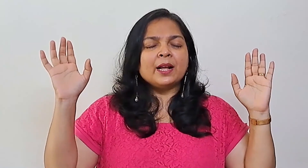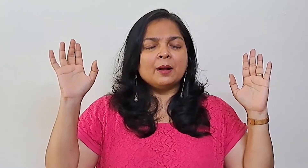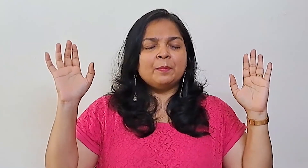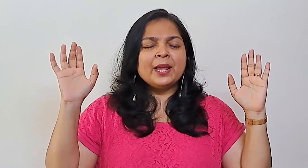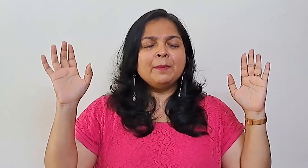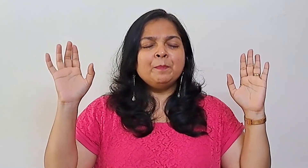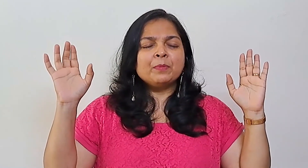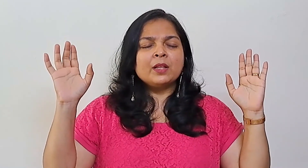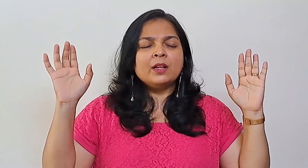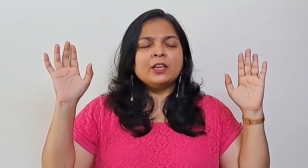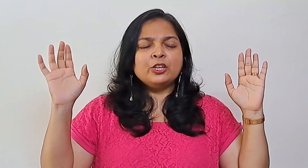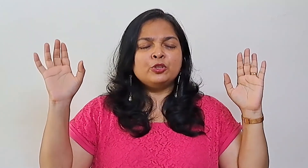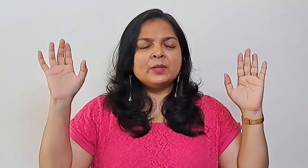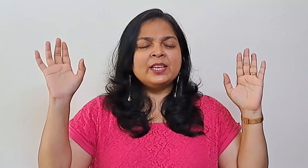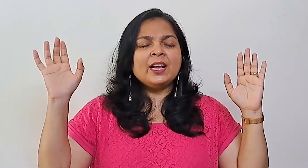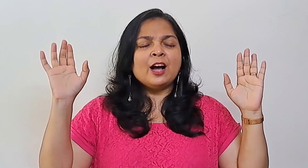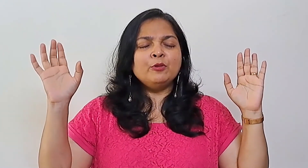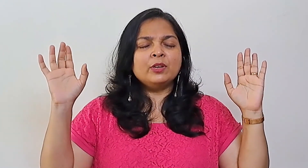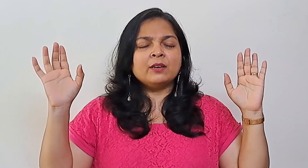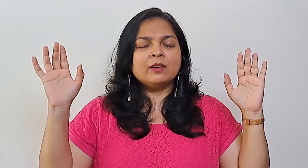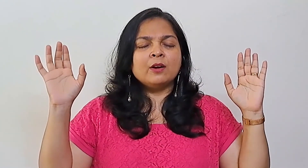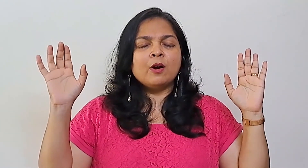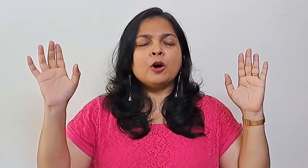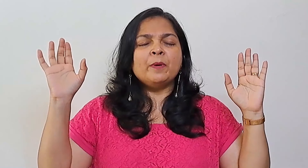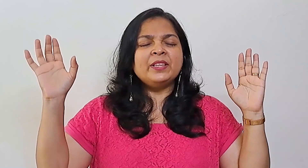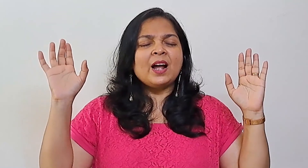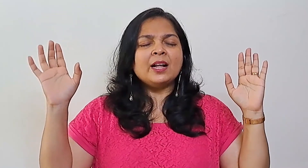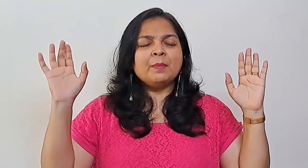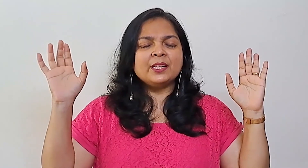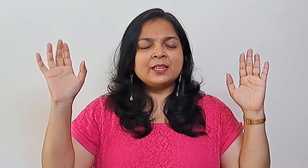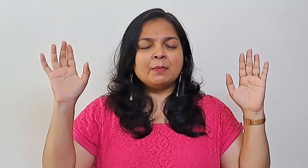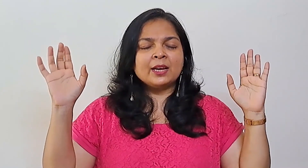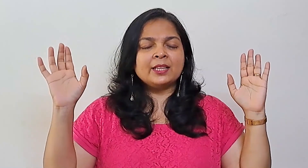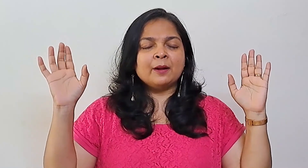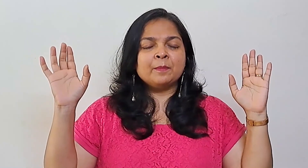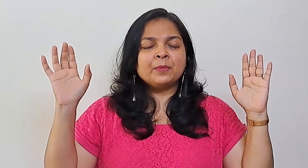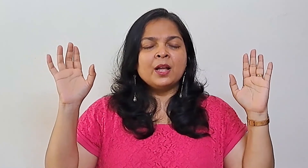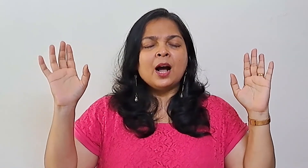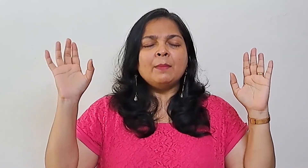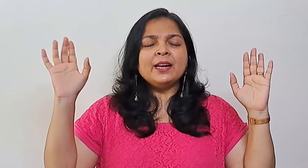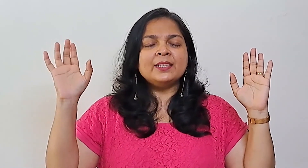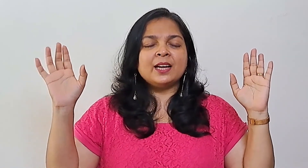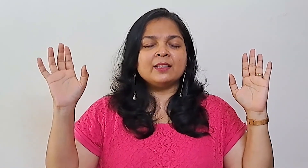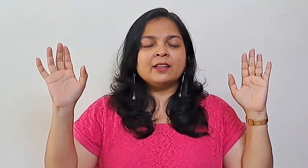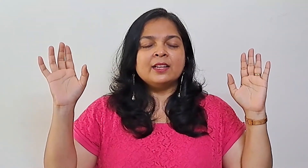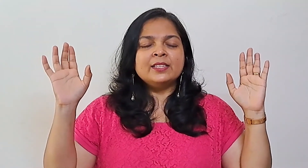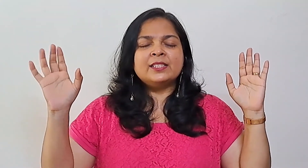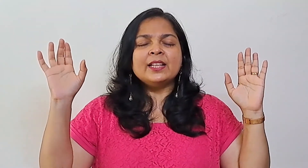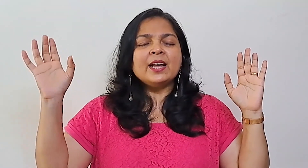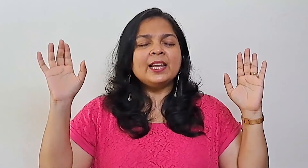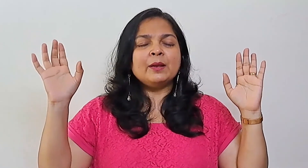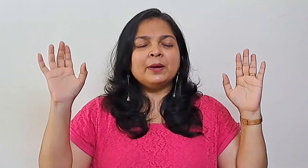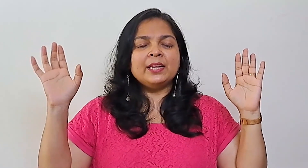ਪਰਮ ਪਿਤਾ ਦਾ ਪ੍ਰੇਮ, ਯੀਸ਼ੂ ਮਸੀਹ ਦਾ ਅਨੁਗ੍ਰਹਿ ਅਤੇ ਪਵਿੱਤਰ ਆਤਮਾ ਦੀ ਸਹਿਭਾਗਿਤਾ ਸਾਡੇ ਨਾਲ